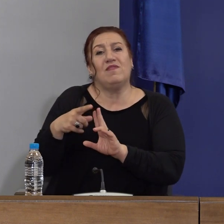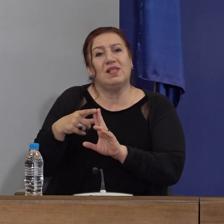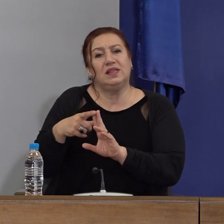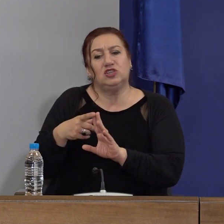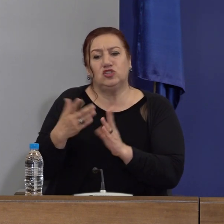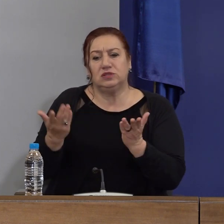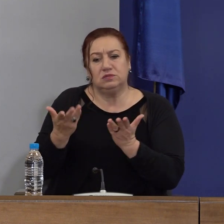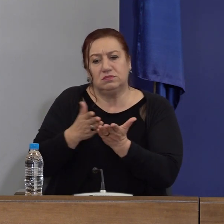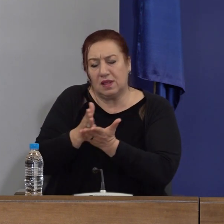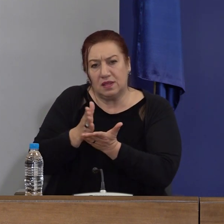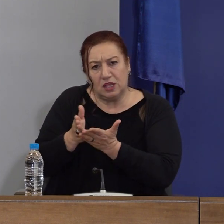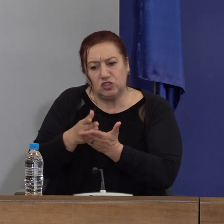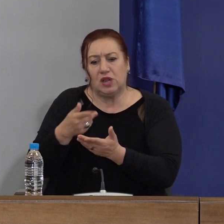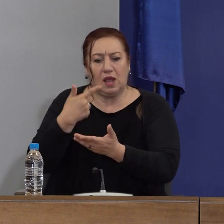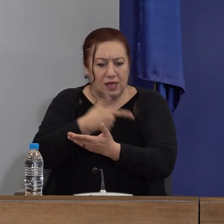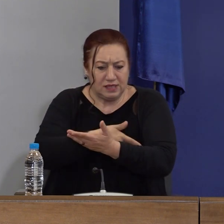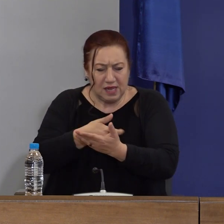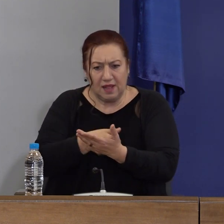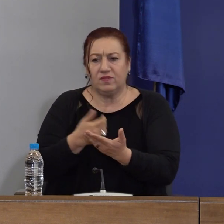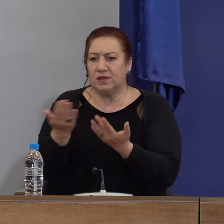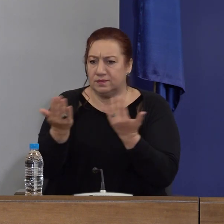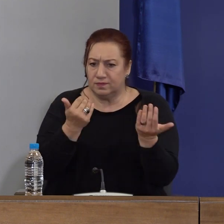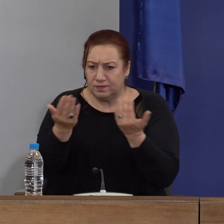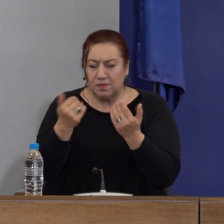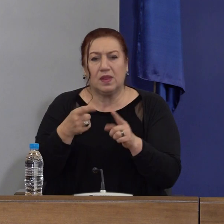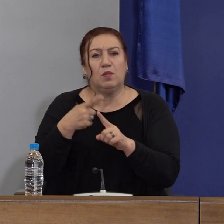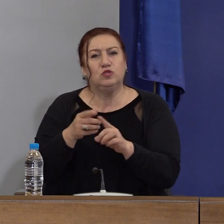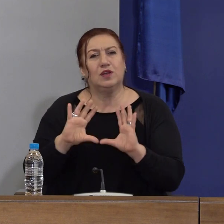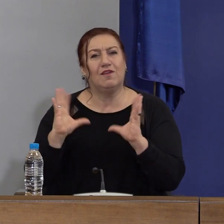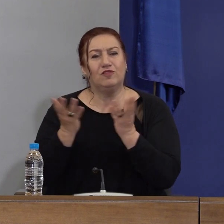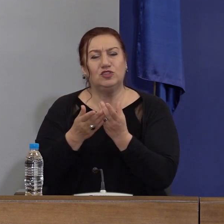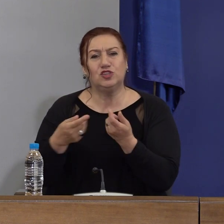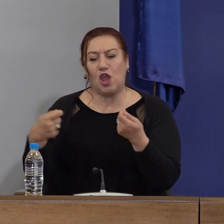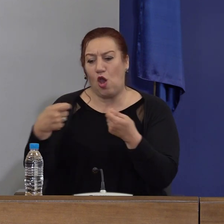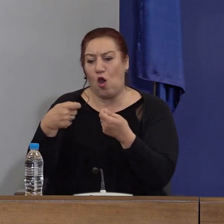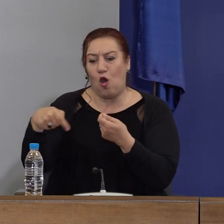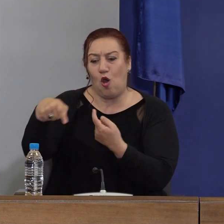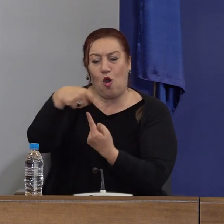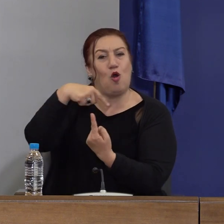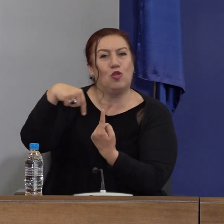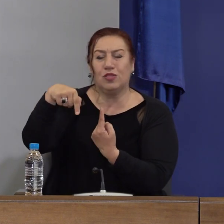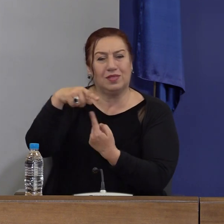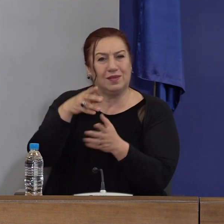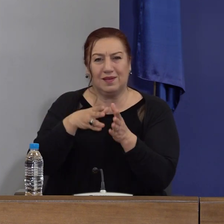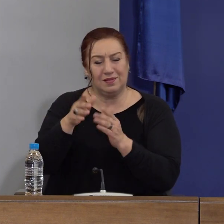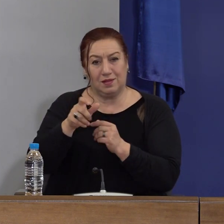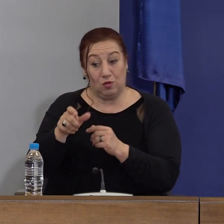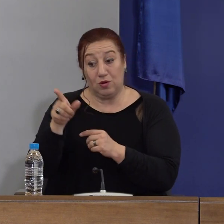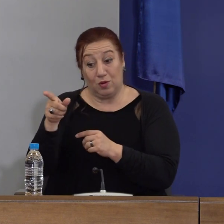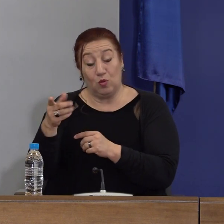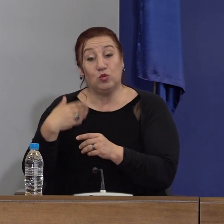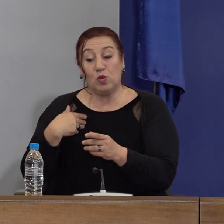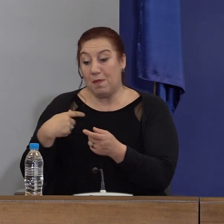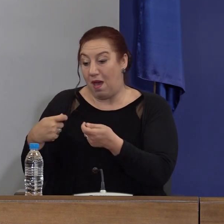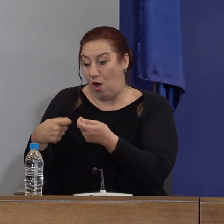направят. Обхванати са всички свързани хора, които са били в